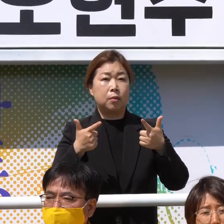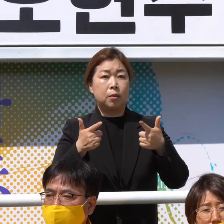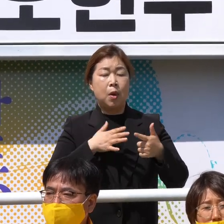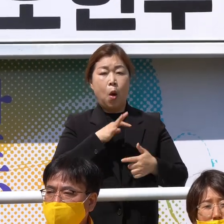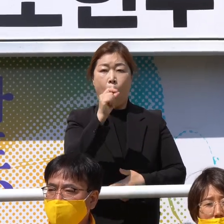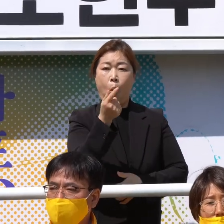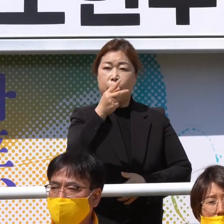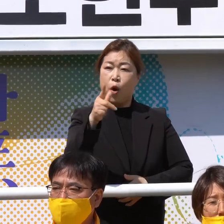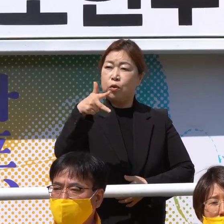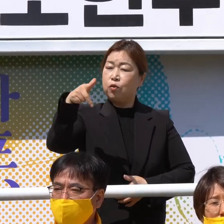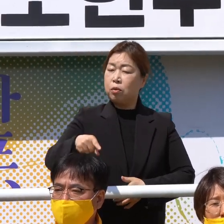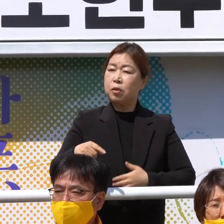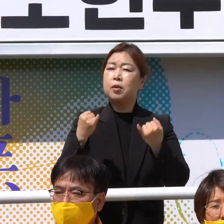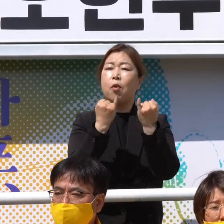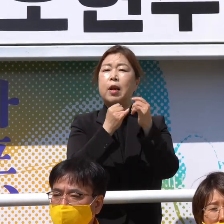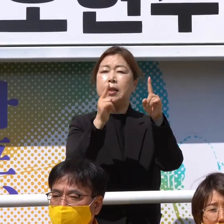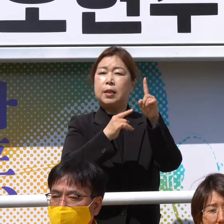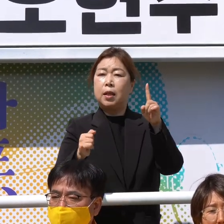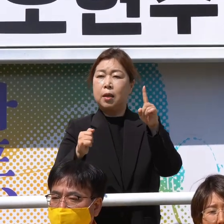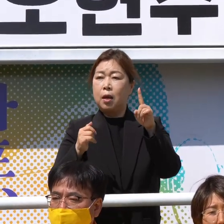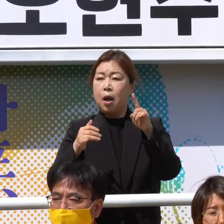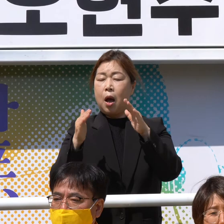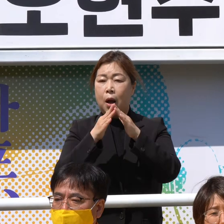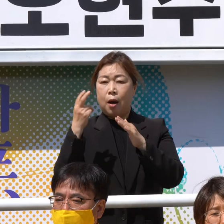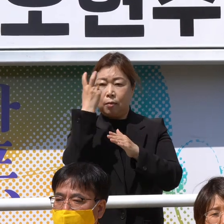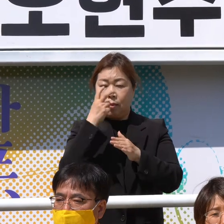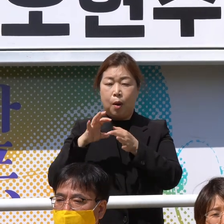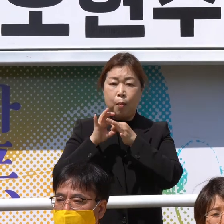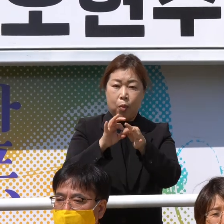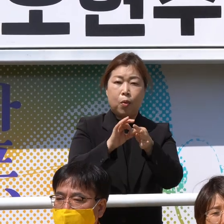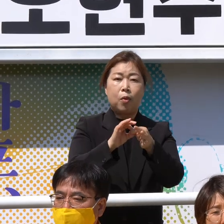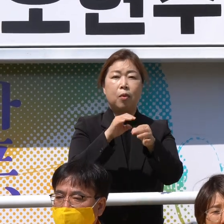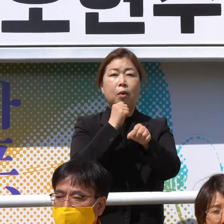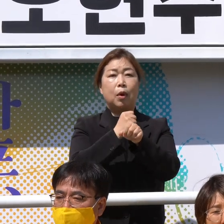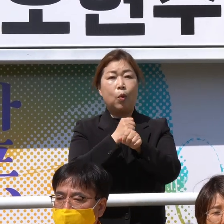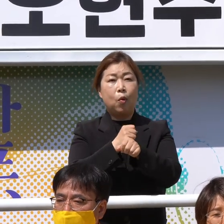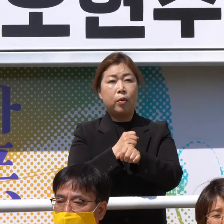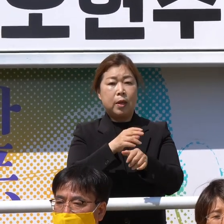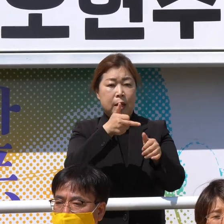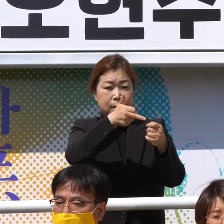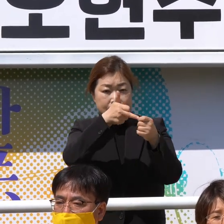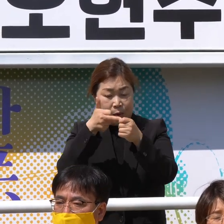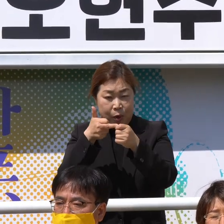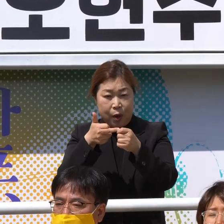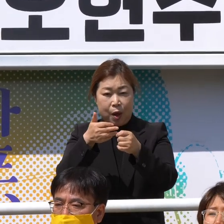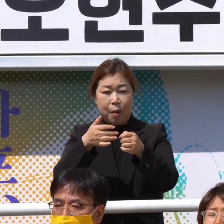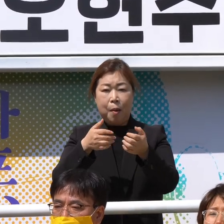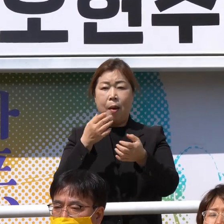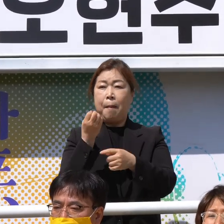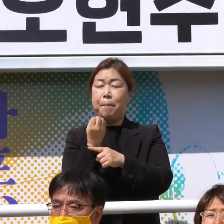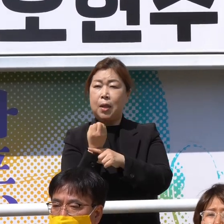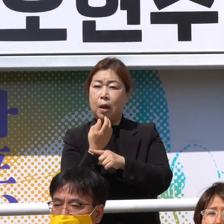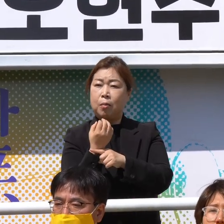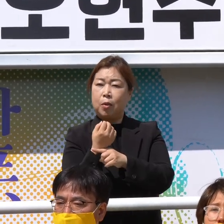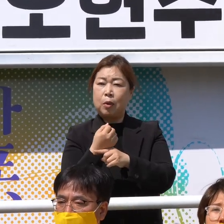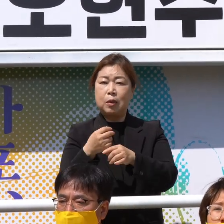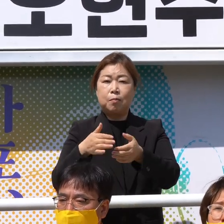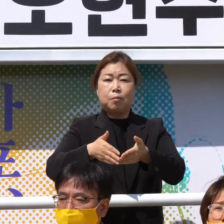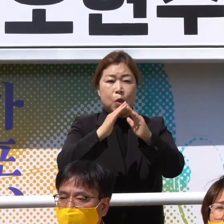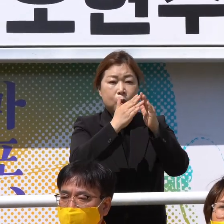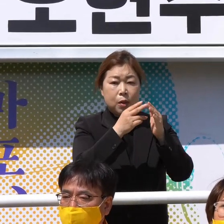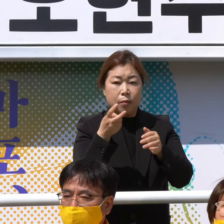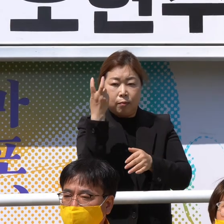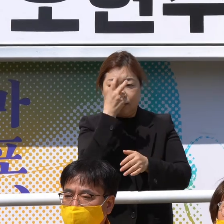오연주 여성 1인 가구 얼마나 됐는지 살펴보고 그리고 CCTV 비상벨이 어떻게 설치되어 있는지